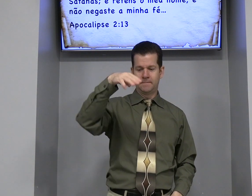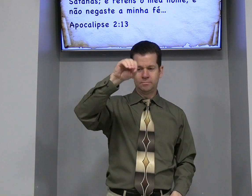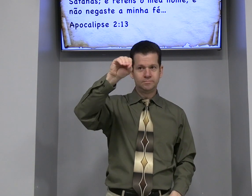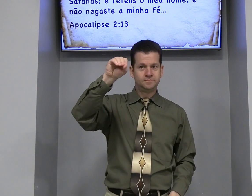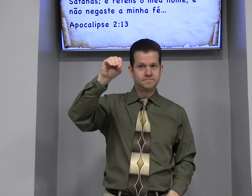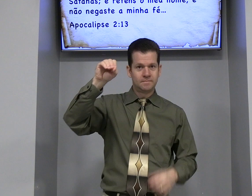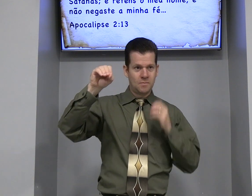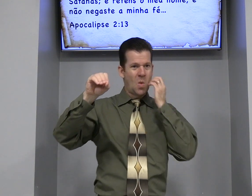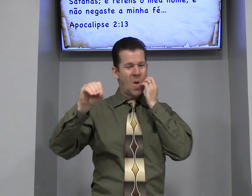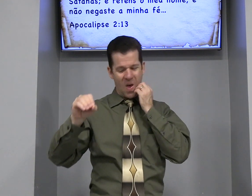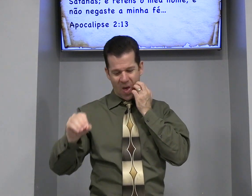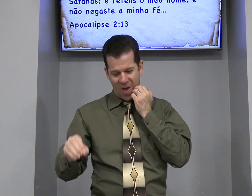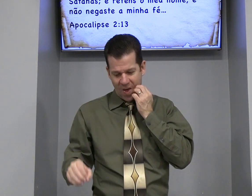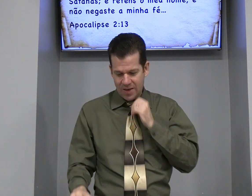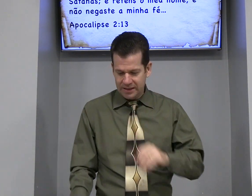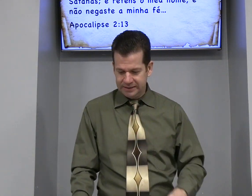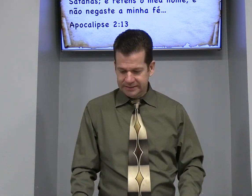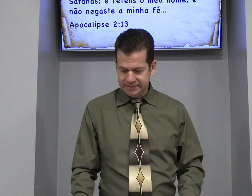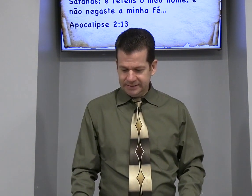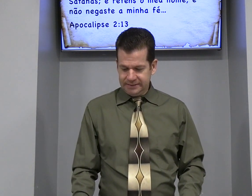A igreja em Pérgamo,